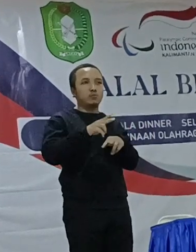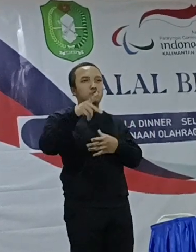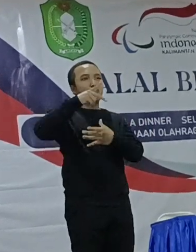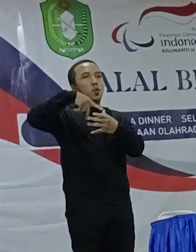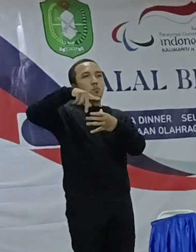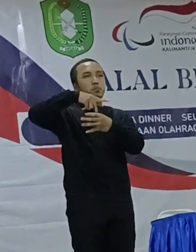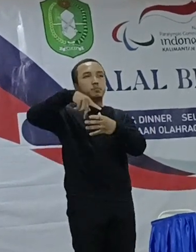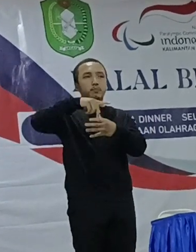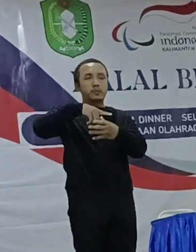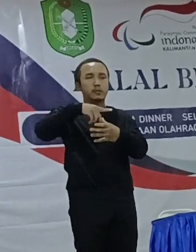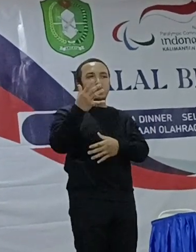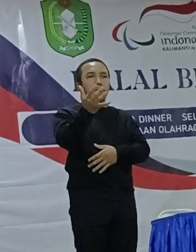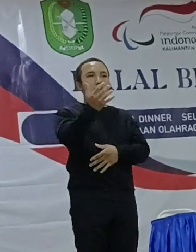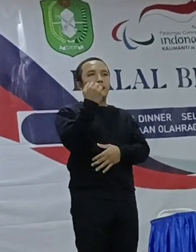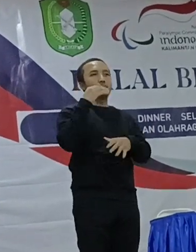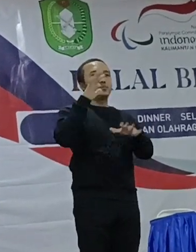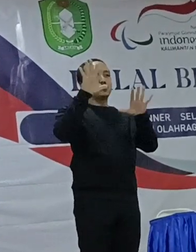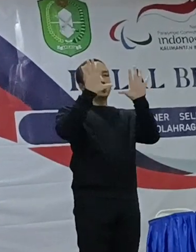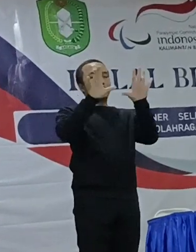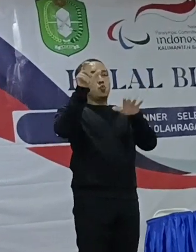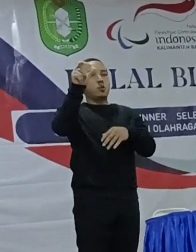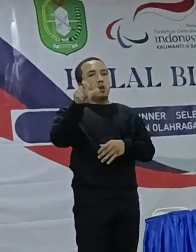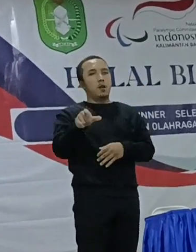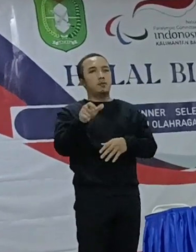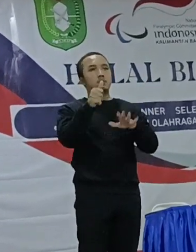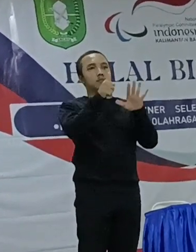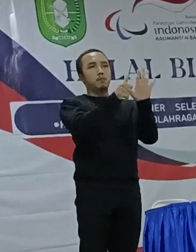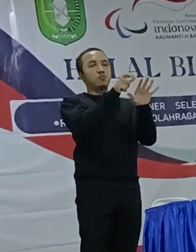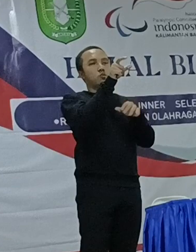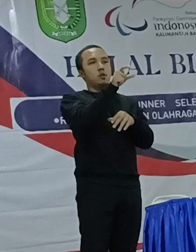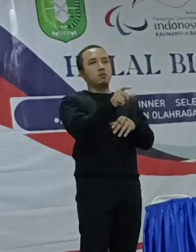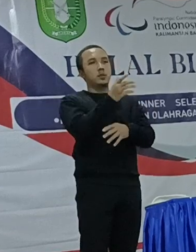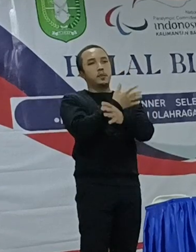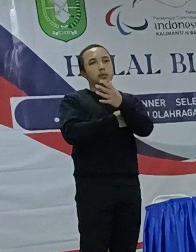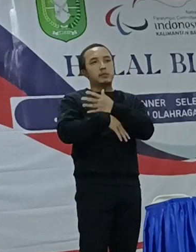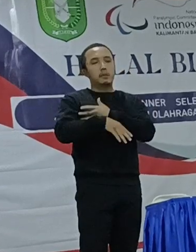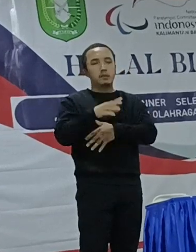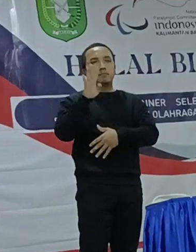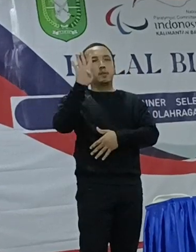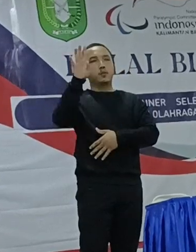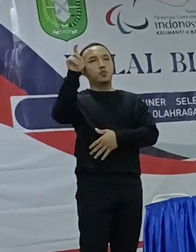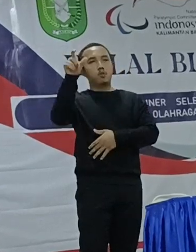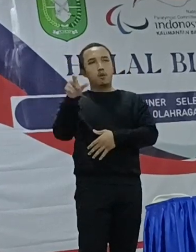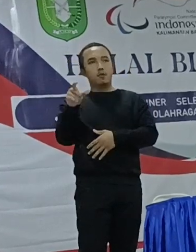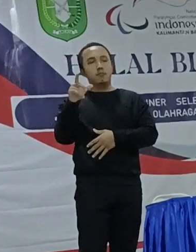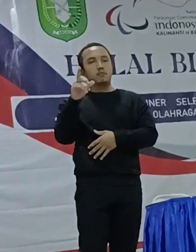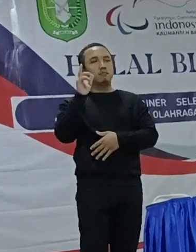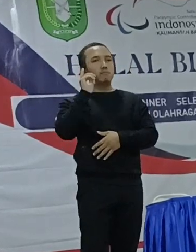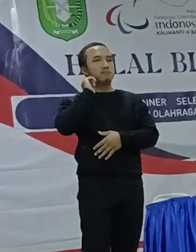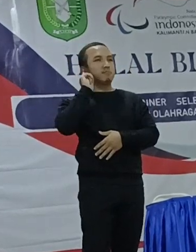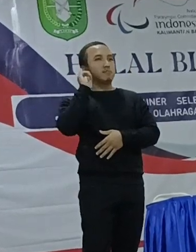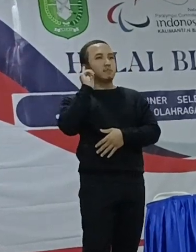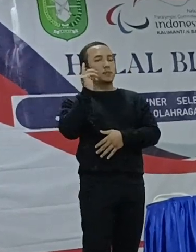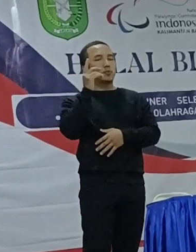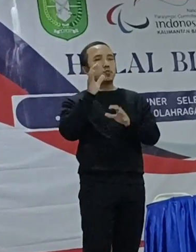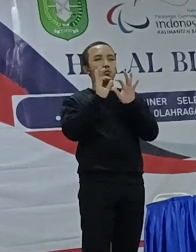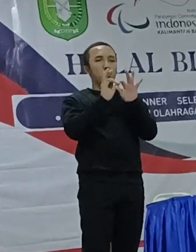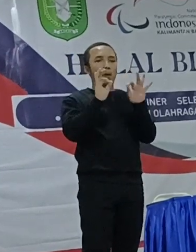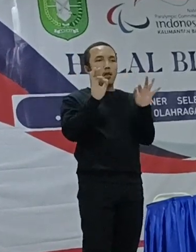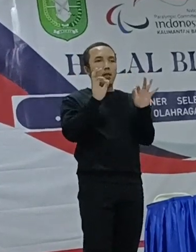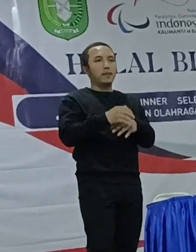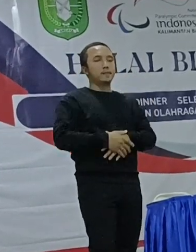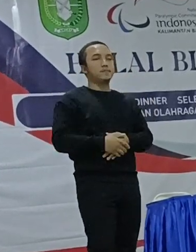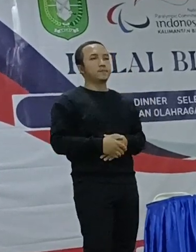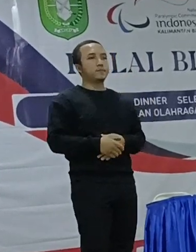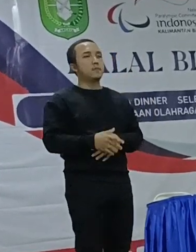orang disabilitas, 4 orang yang normal. Itu sampai 2 tahun sampai dia punya usaha sendiri.